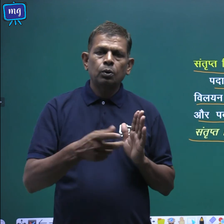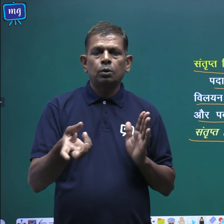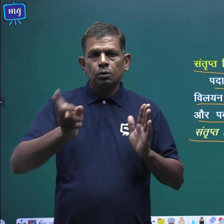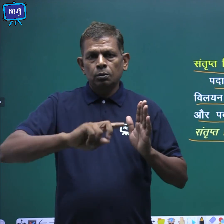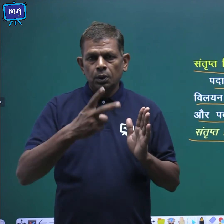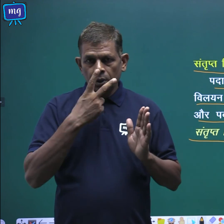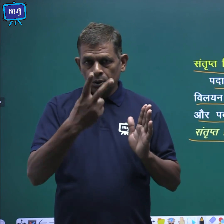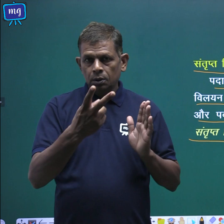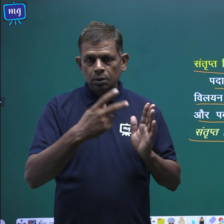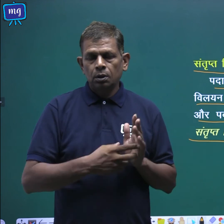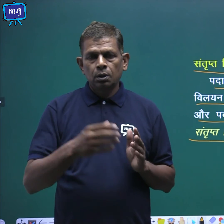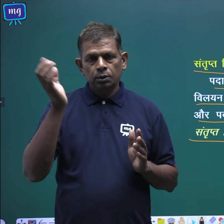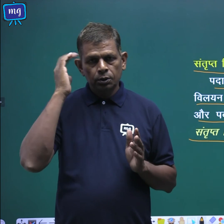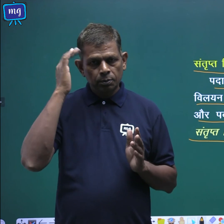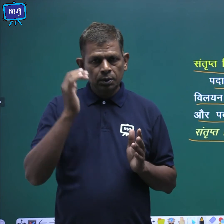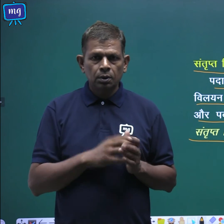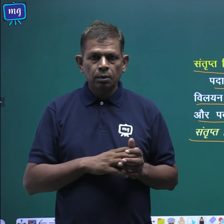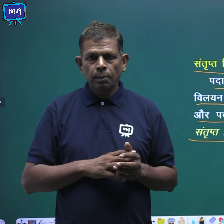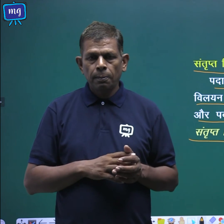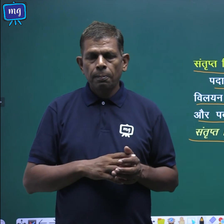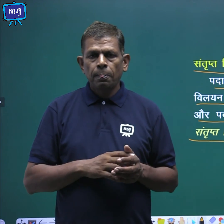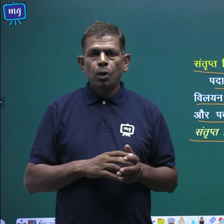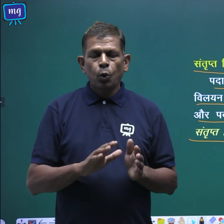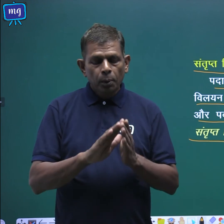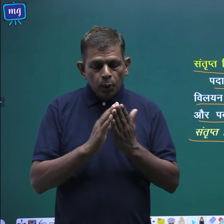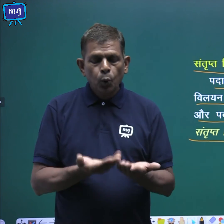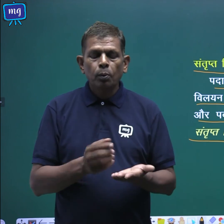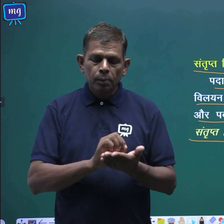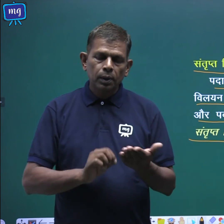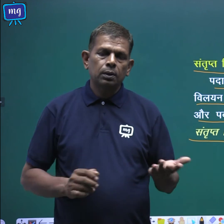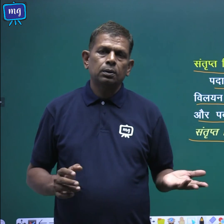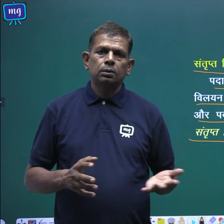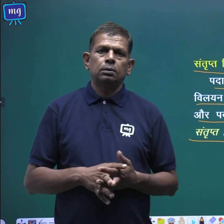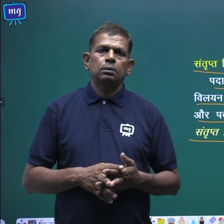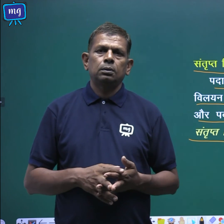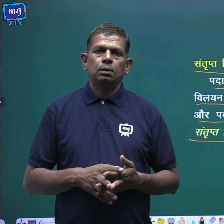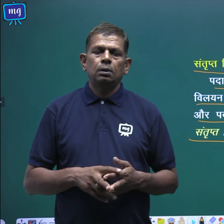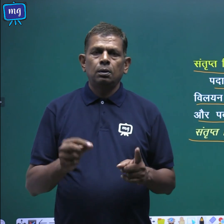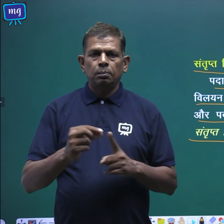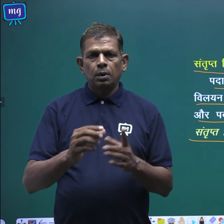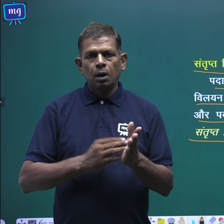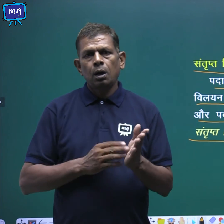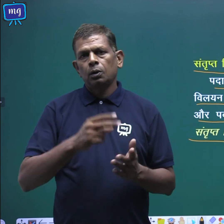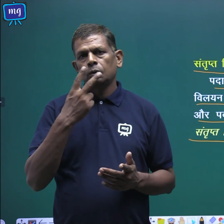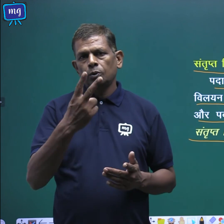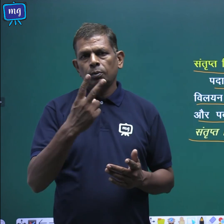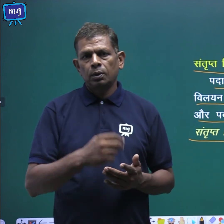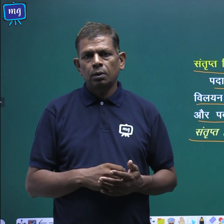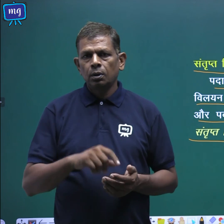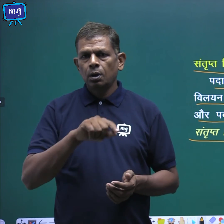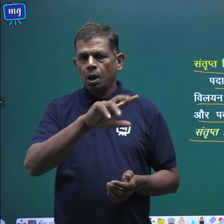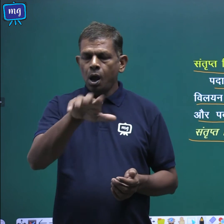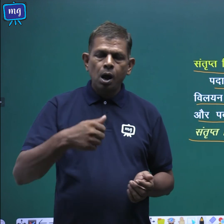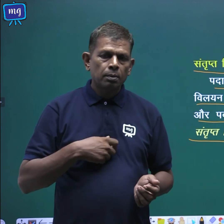देखना, समझना और कॉपी में भी लिखना। भाग 2 में हम